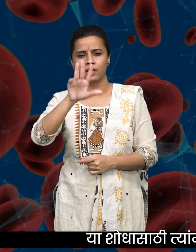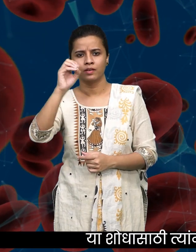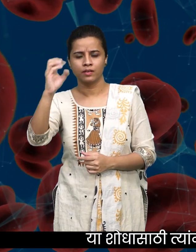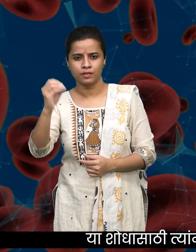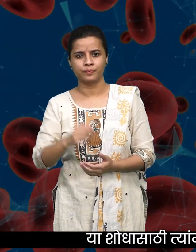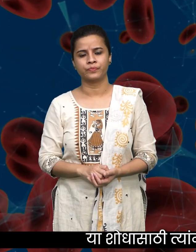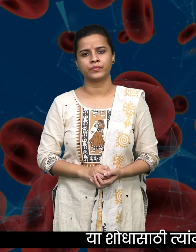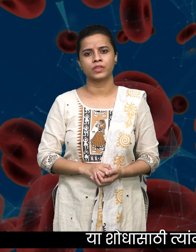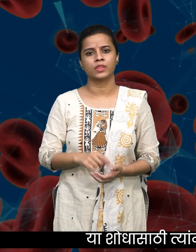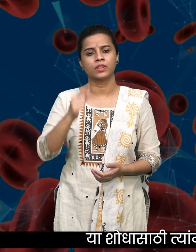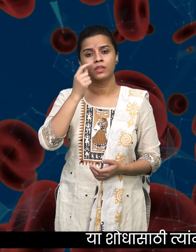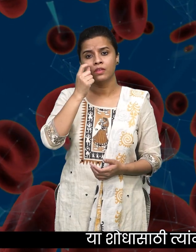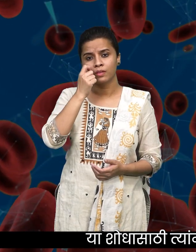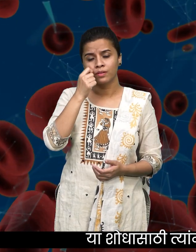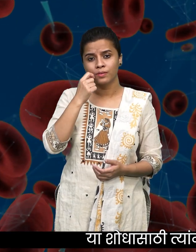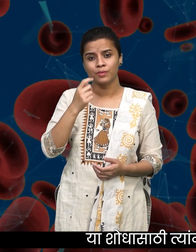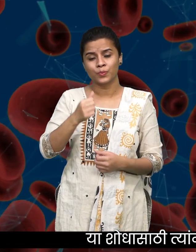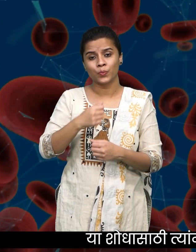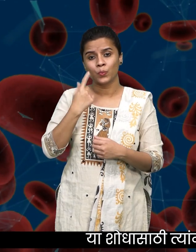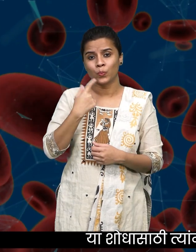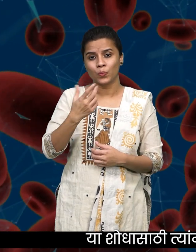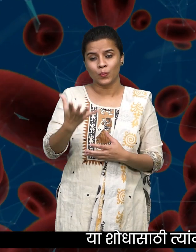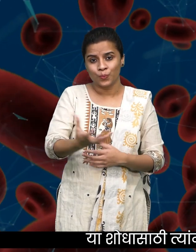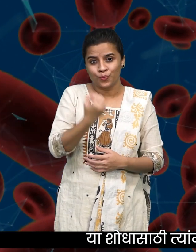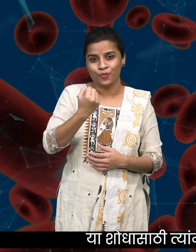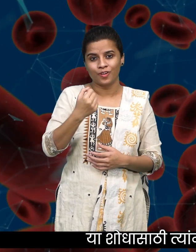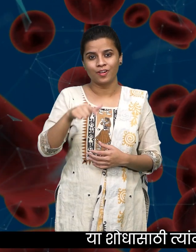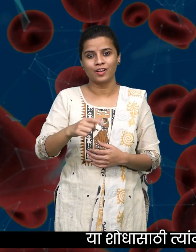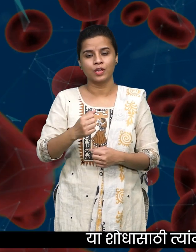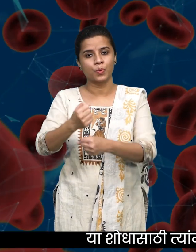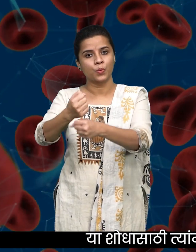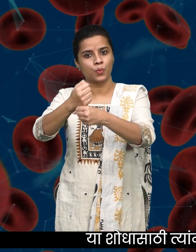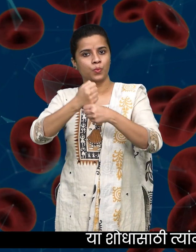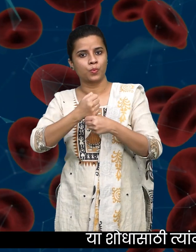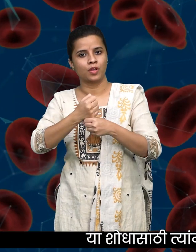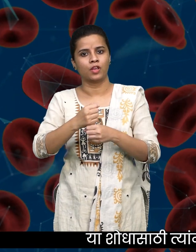या शोधासाठी त्यांना 1930 मध्ये नोबेल पारितोषिक मिळाले.